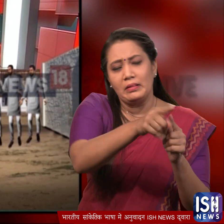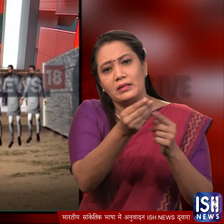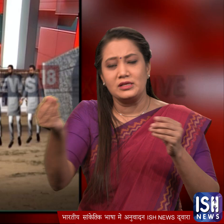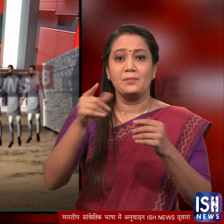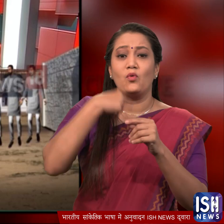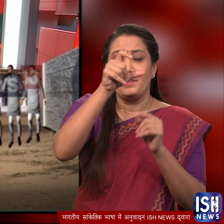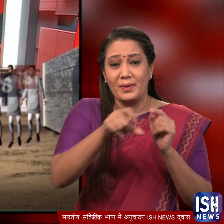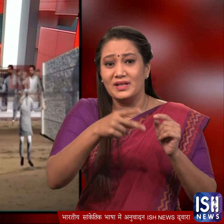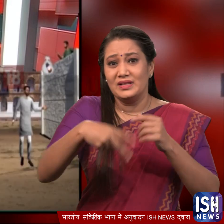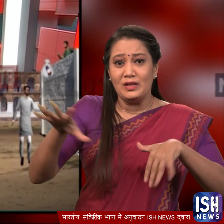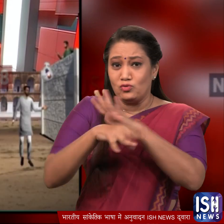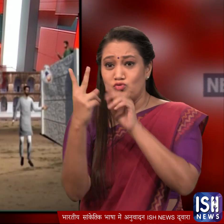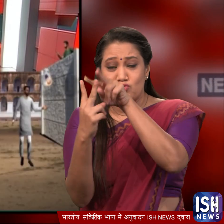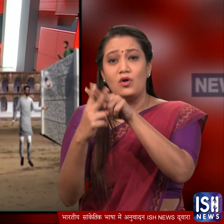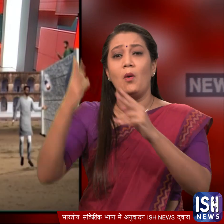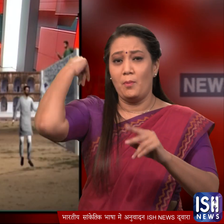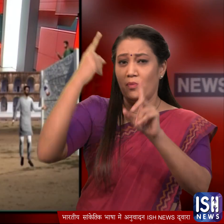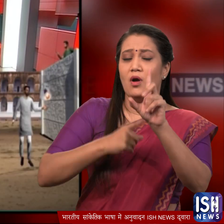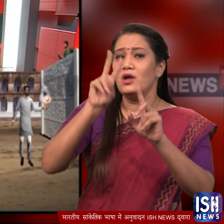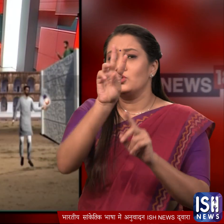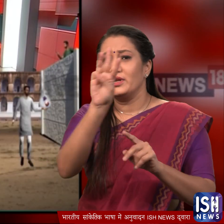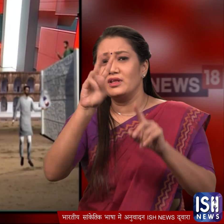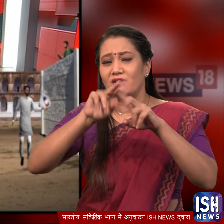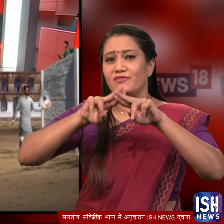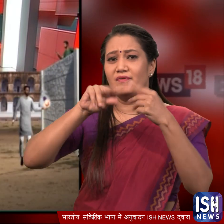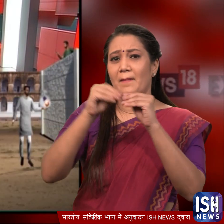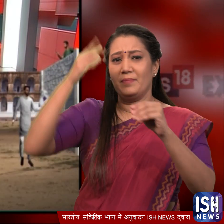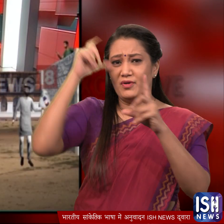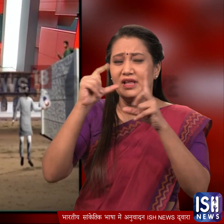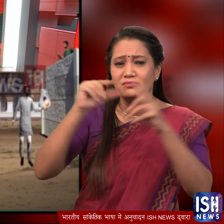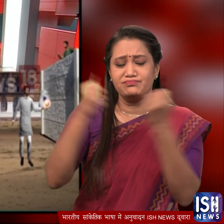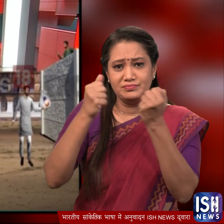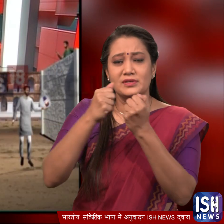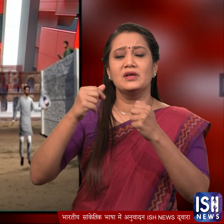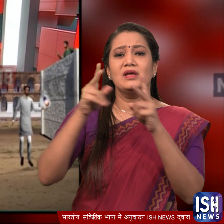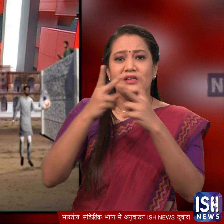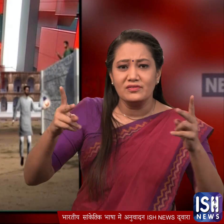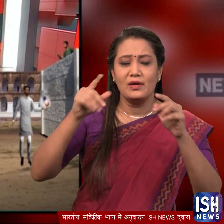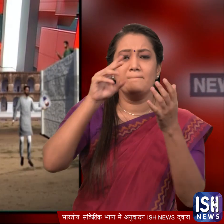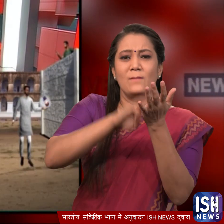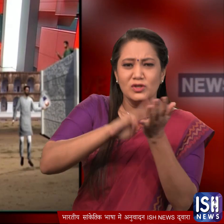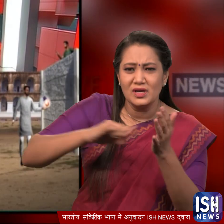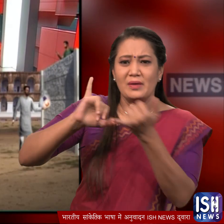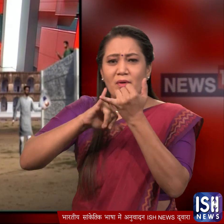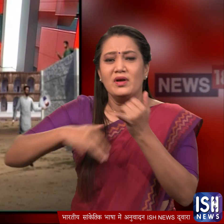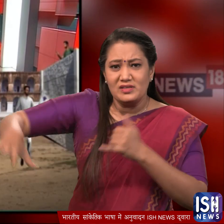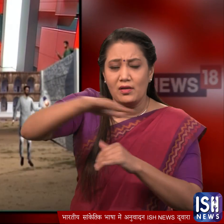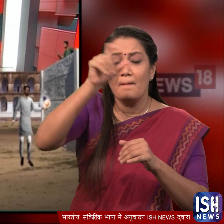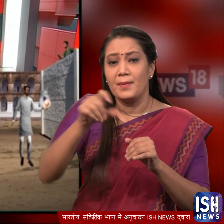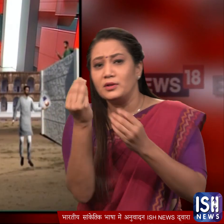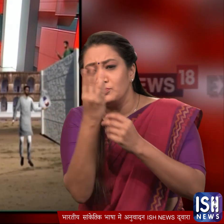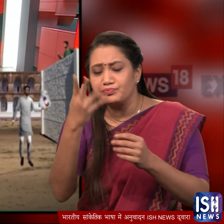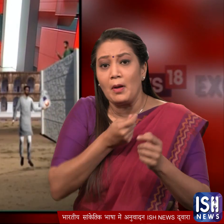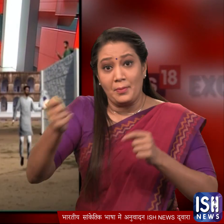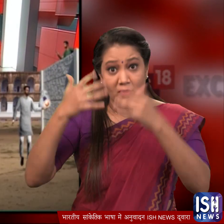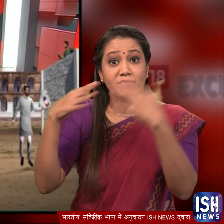था। जिन आरोपियों को मारने की साजिश थी, उन पर पिछले साल 23 फरवरी को दिल्ली दंगों के दौरान राजधानी के मौजपुर और शिव विहार इलाके में